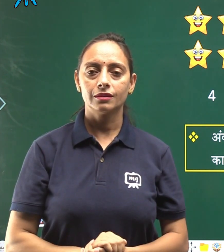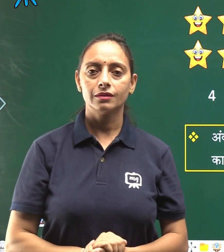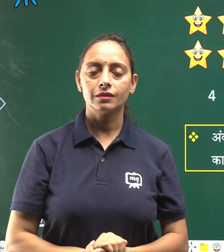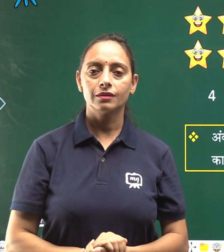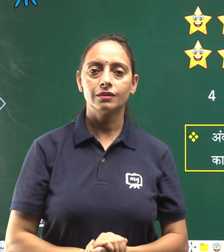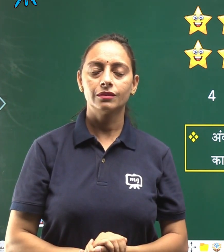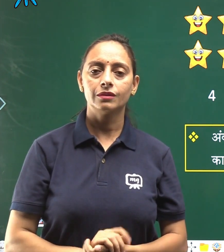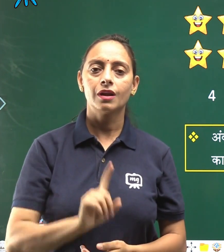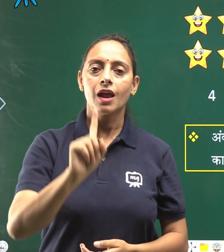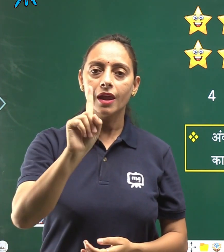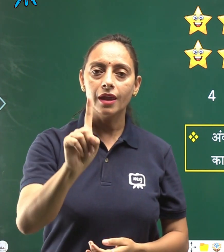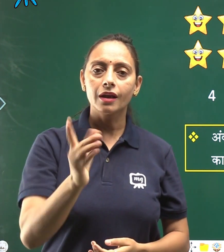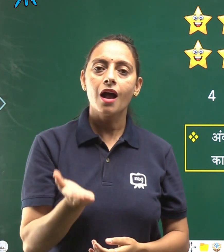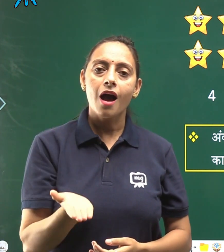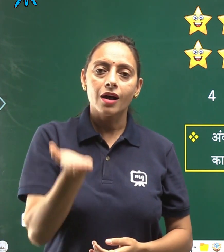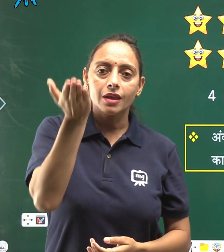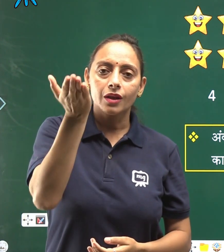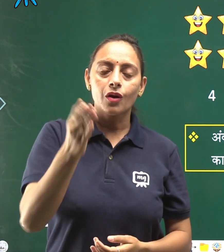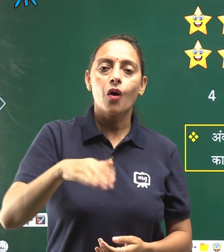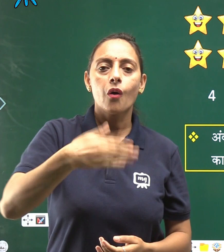एक अधिक होना।